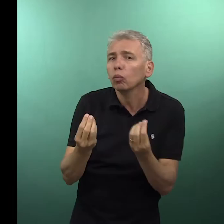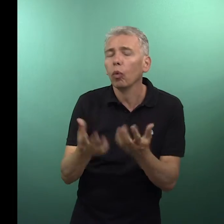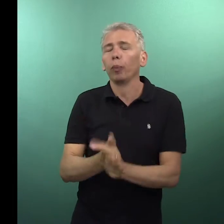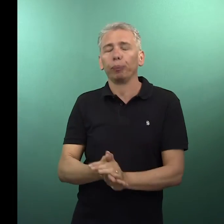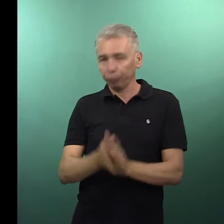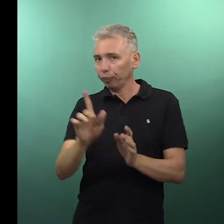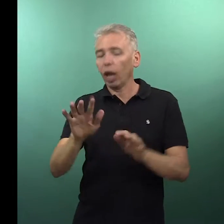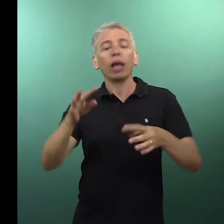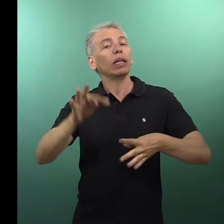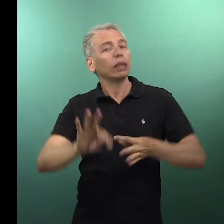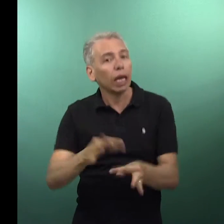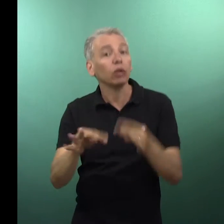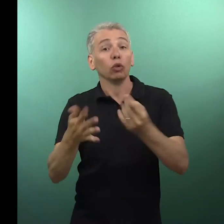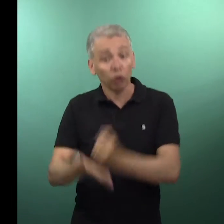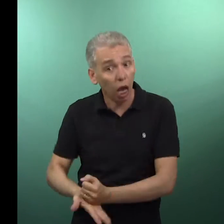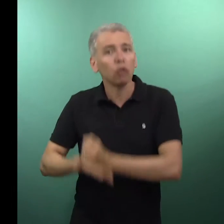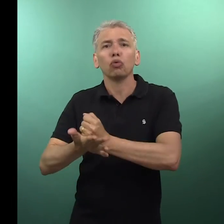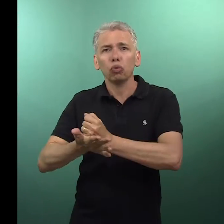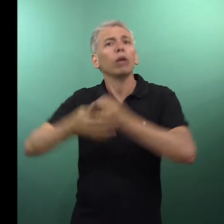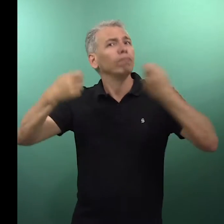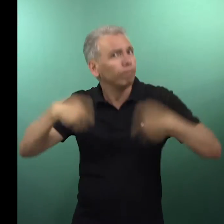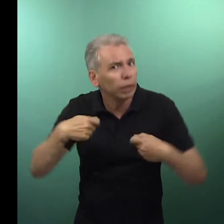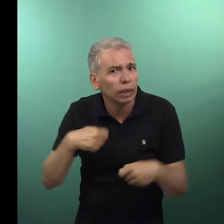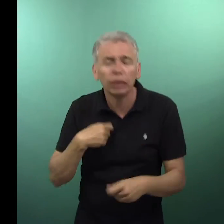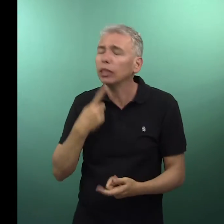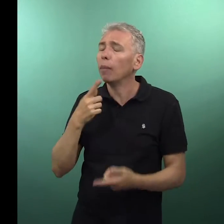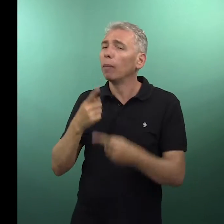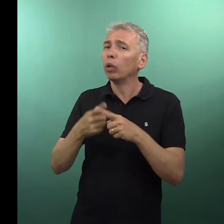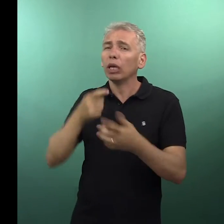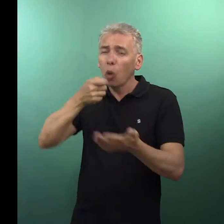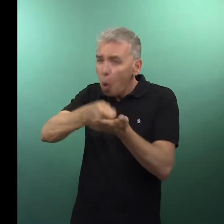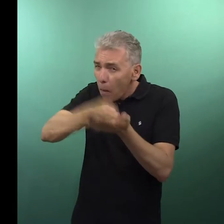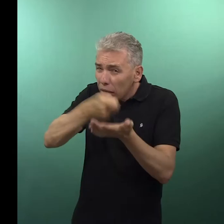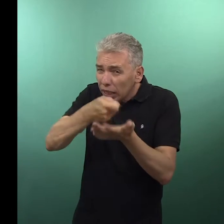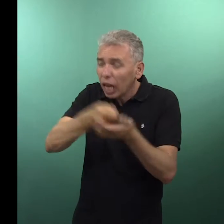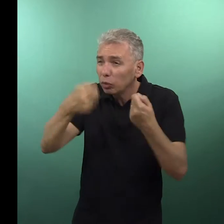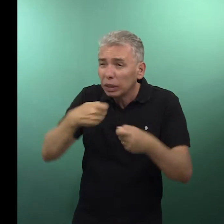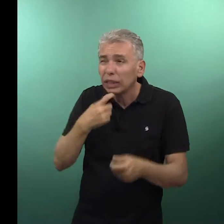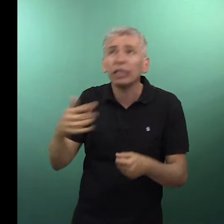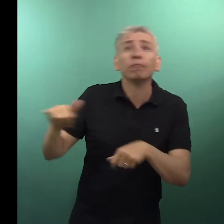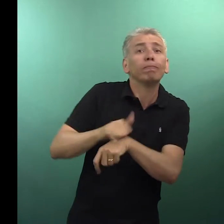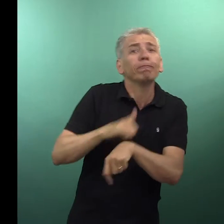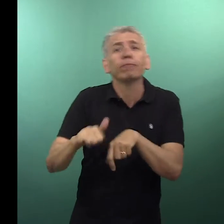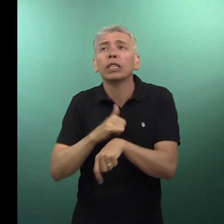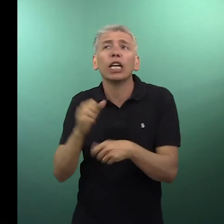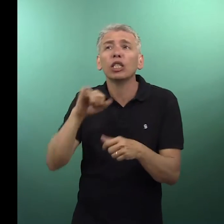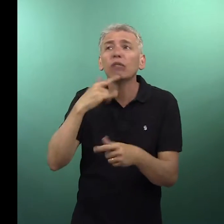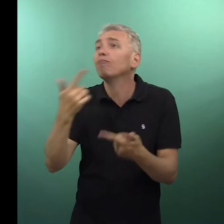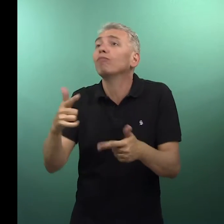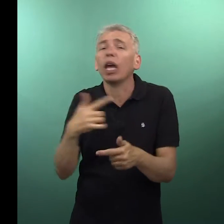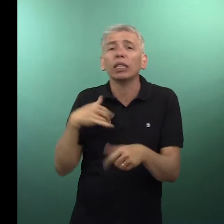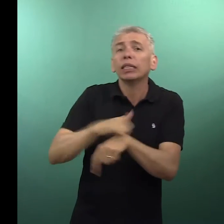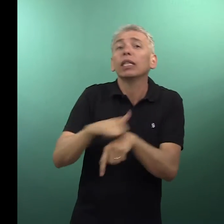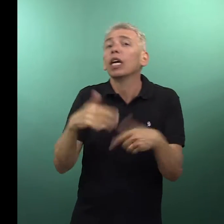comunicações e na informação qualquer entrave obstáculo atitude ou comportamento que dificulte ou